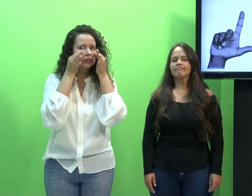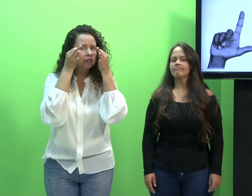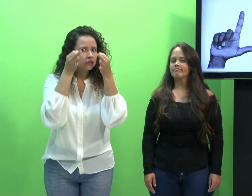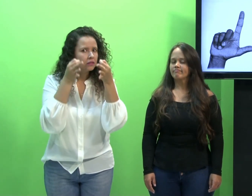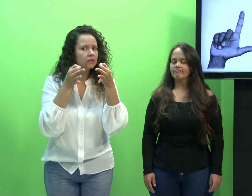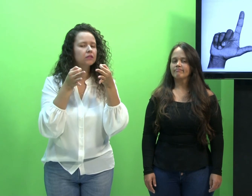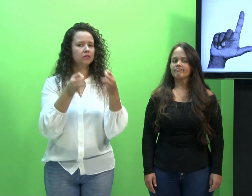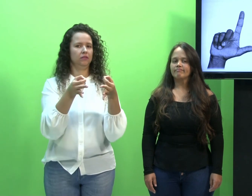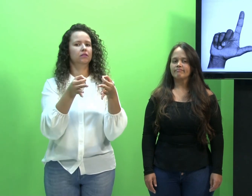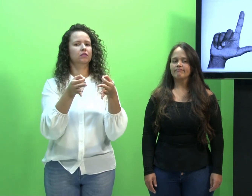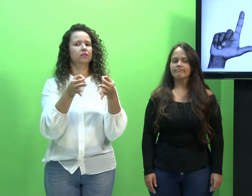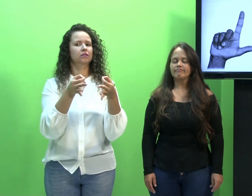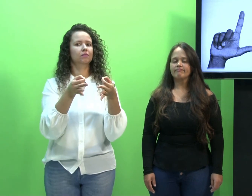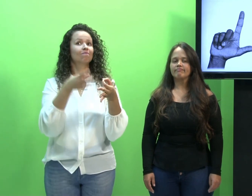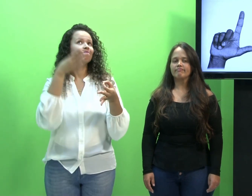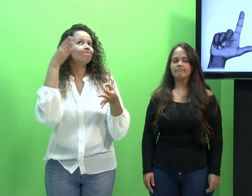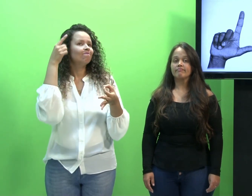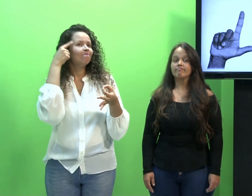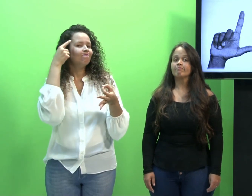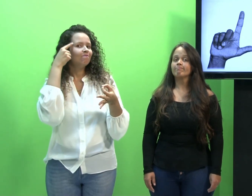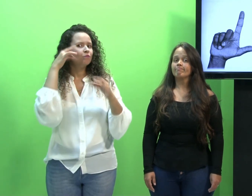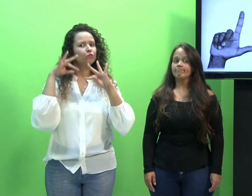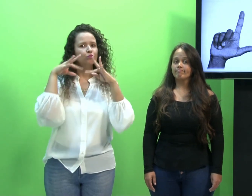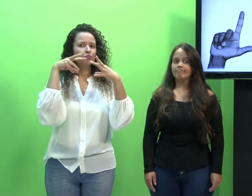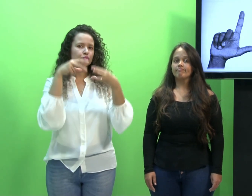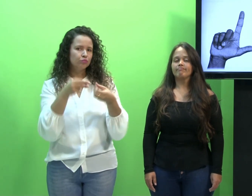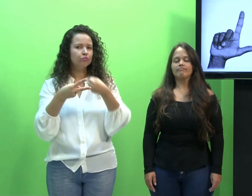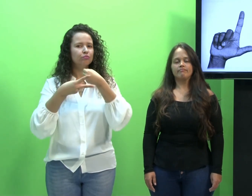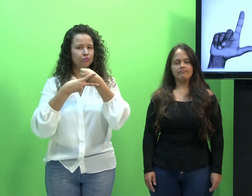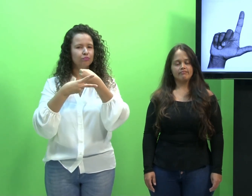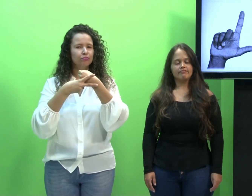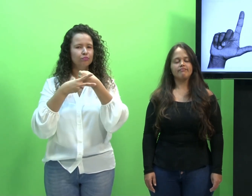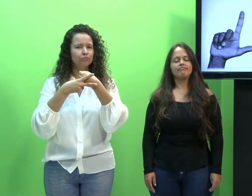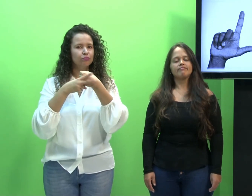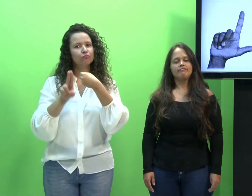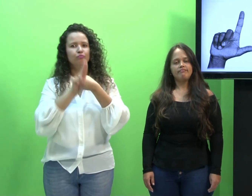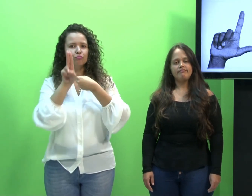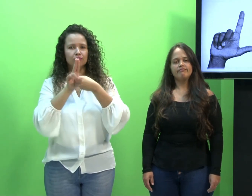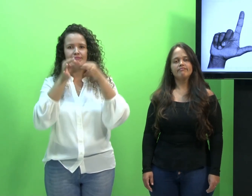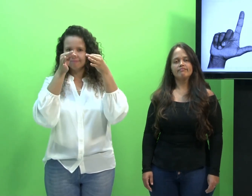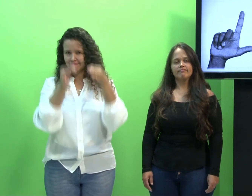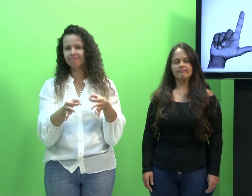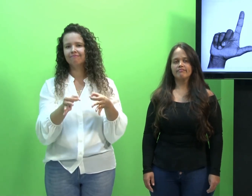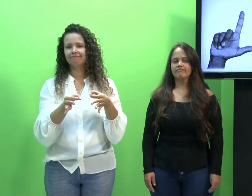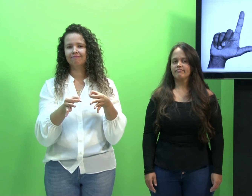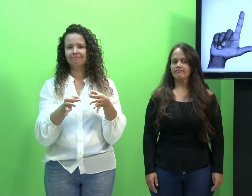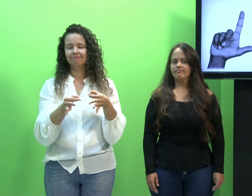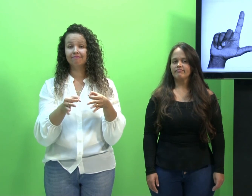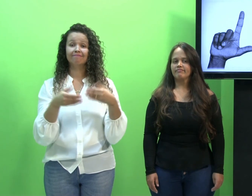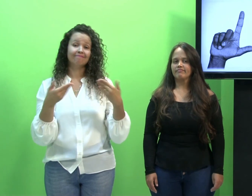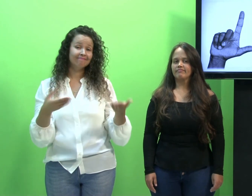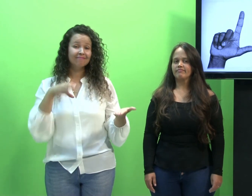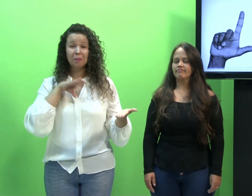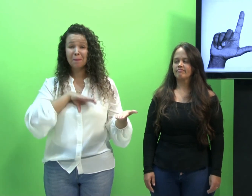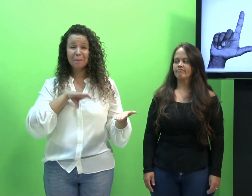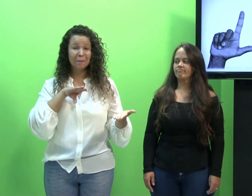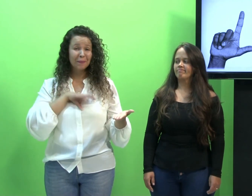muita atenção para poder compreendê-los e usá-los adequadamente. Em português, não há